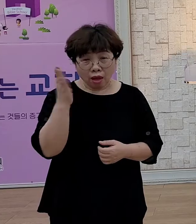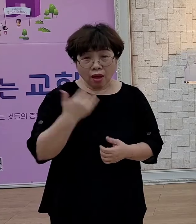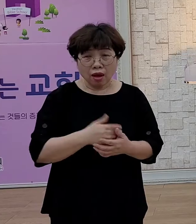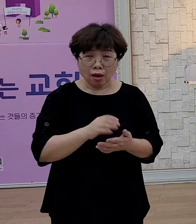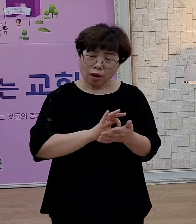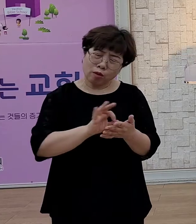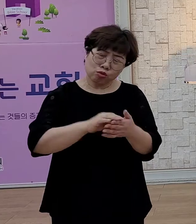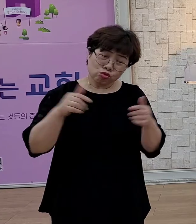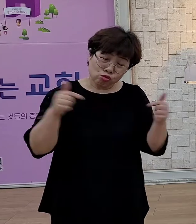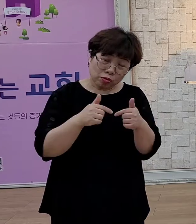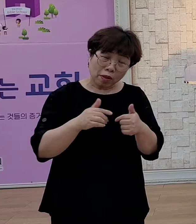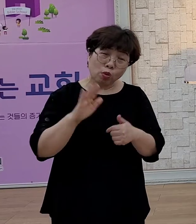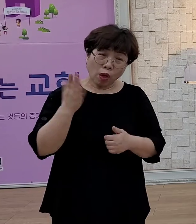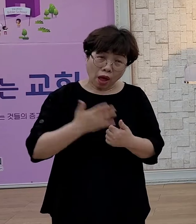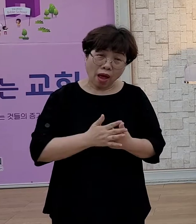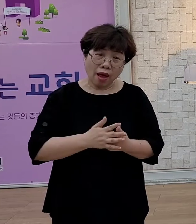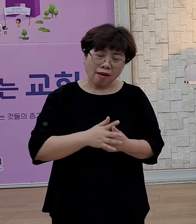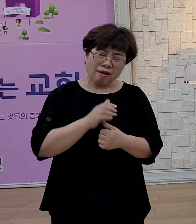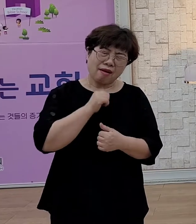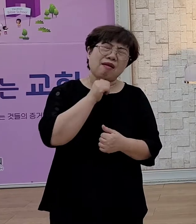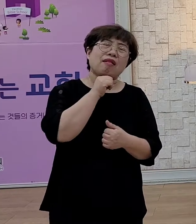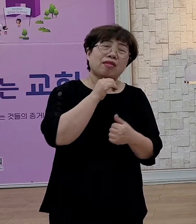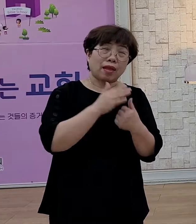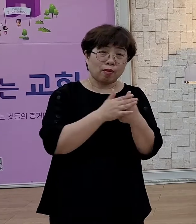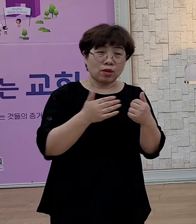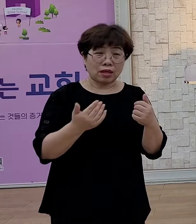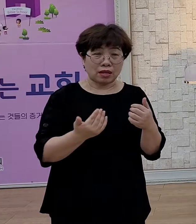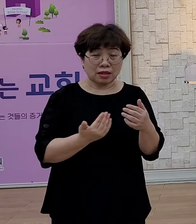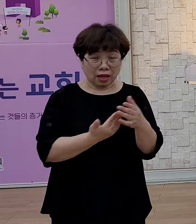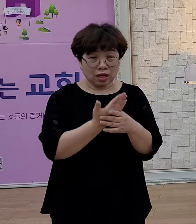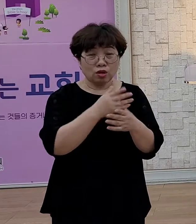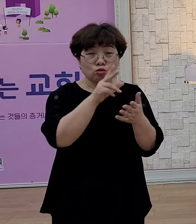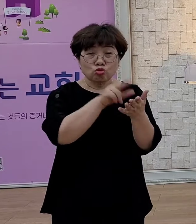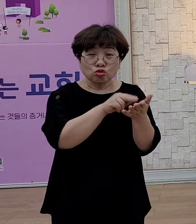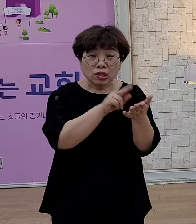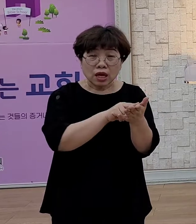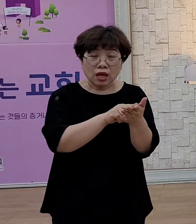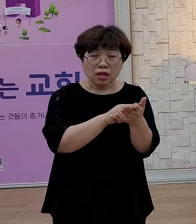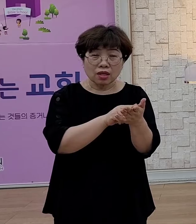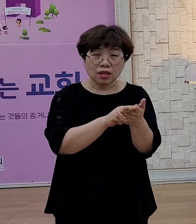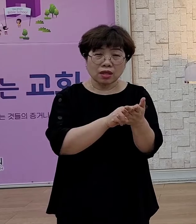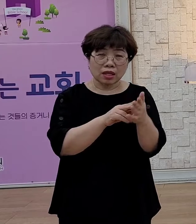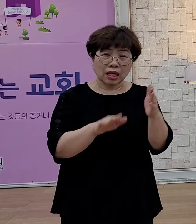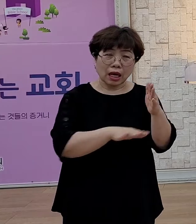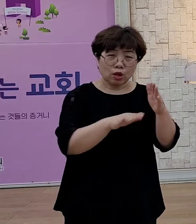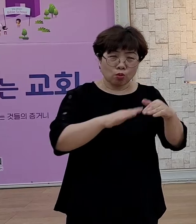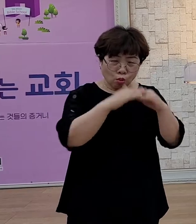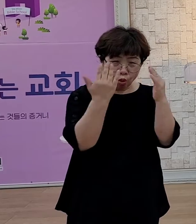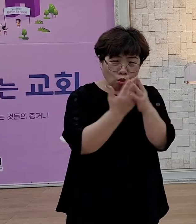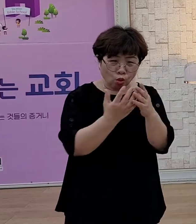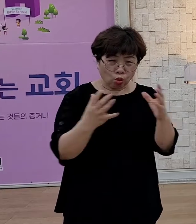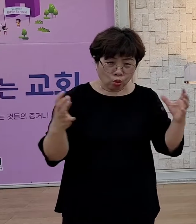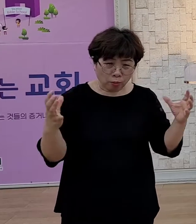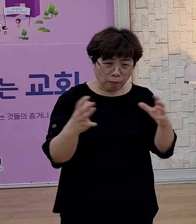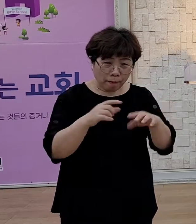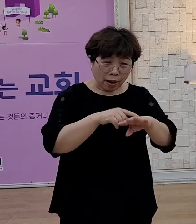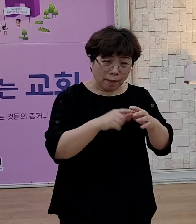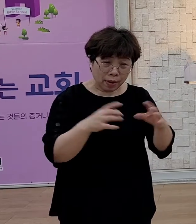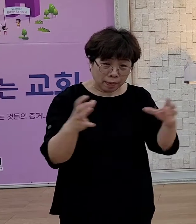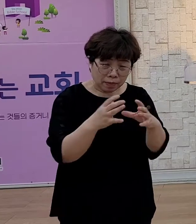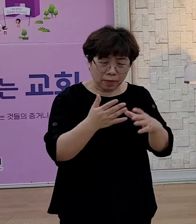안 쓰면 되고 하면서 끝까지 가족들이 다 가난해도 버티려고 하는 그런 대부분 잘